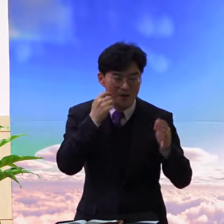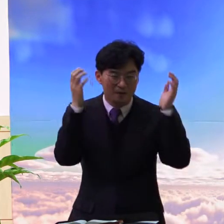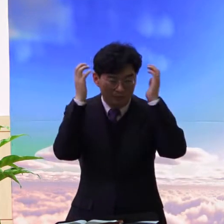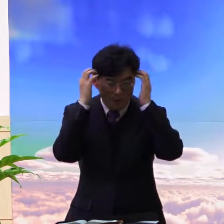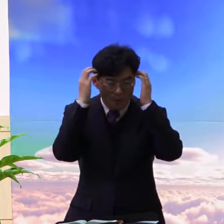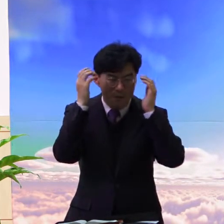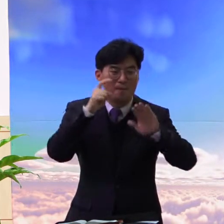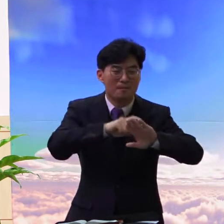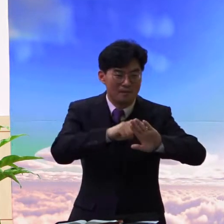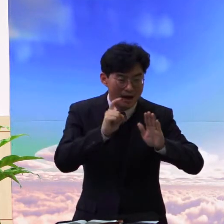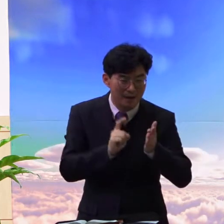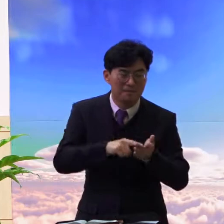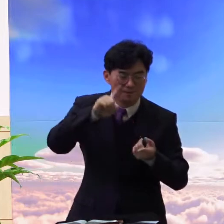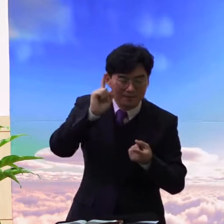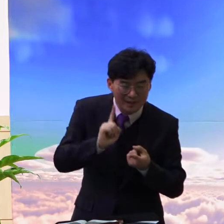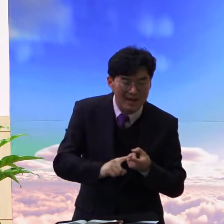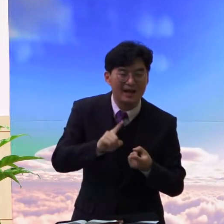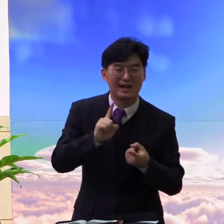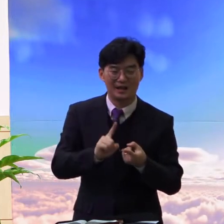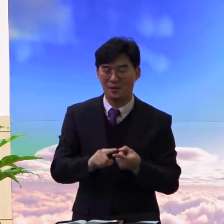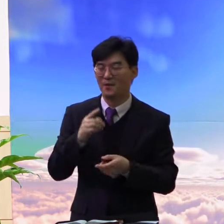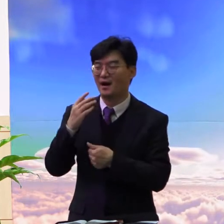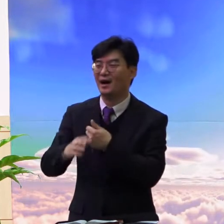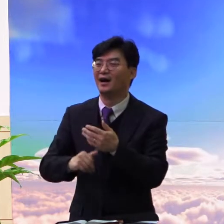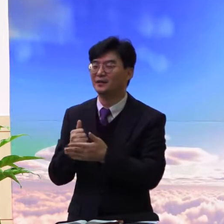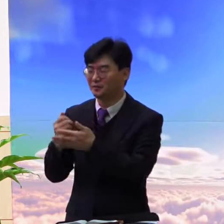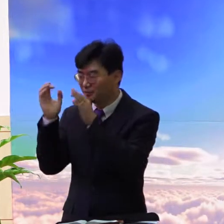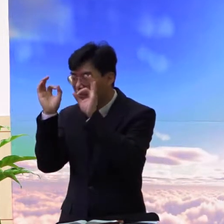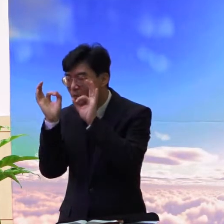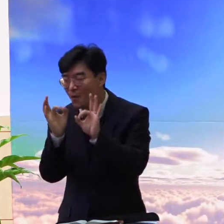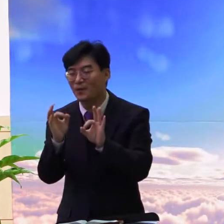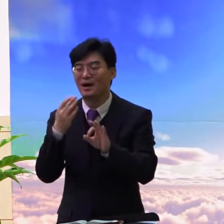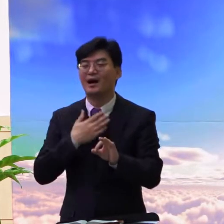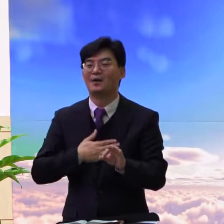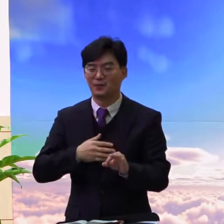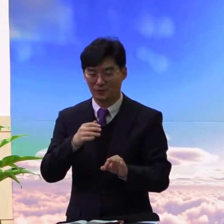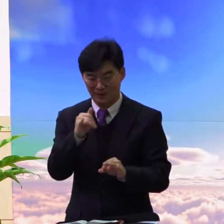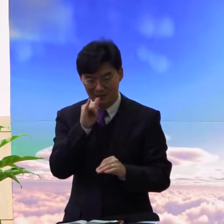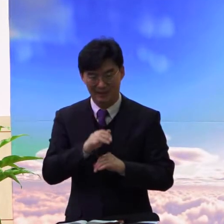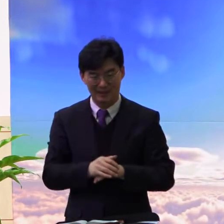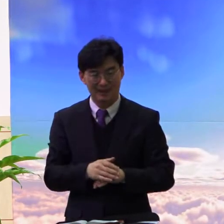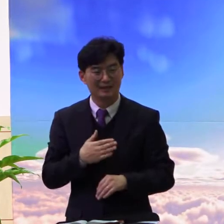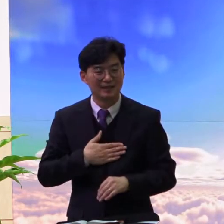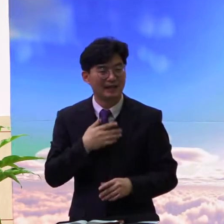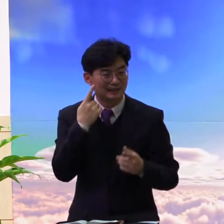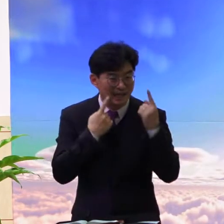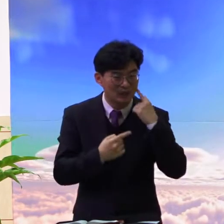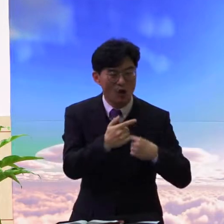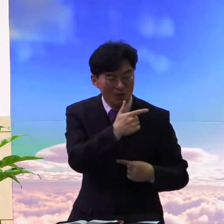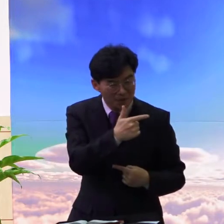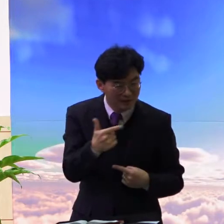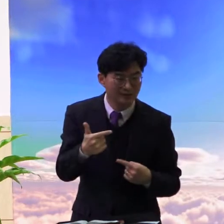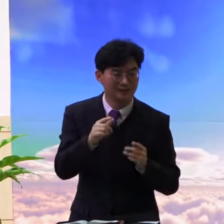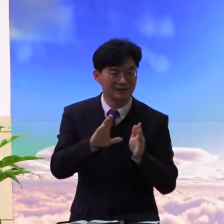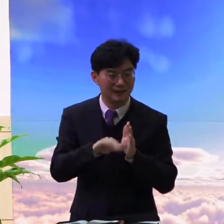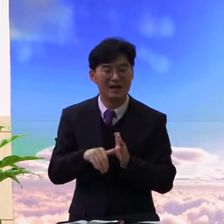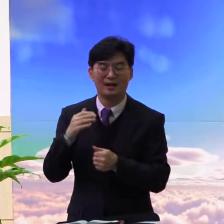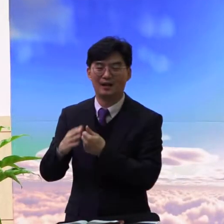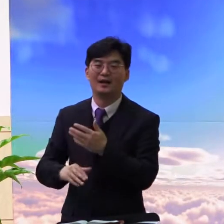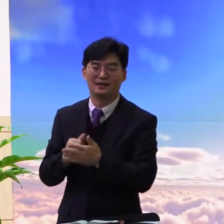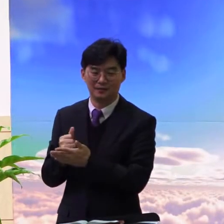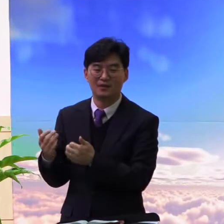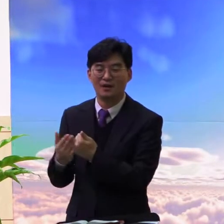하나님께 맡기기를 원하시는 것입니다. 그런데 우리의 마음이 어떻습니까? 여러분 어떤 마음으로 살아가고